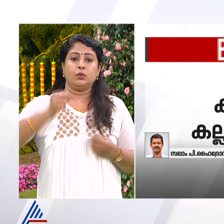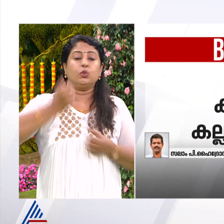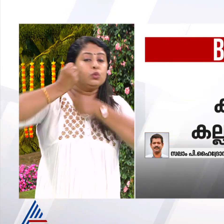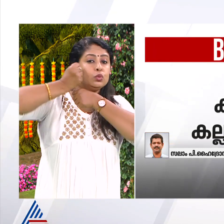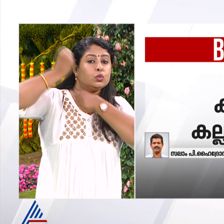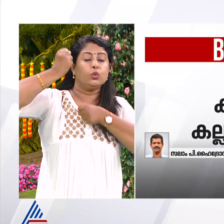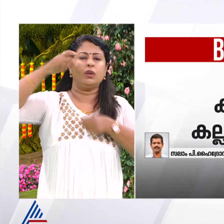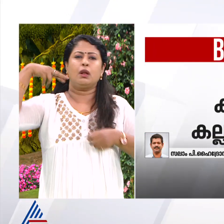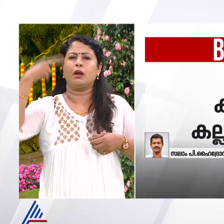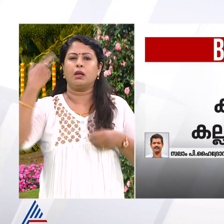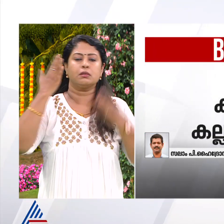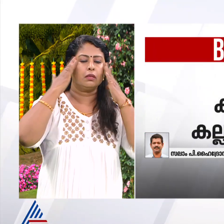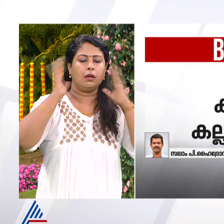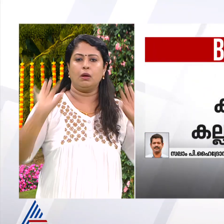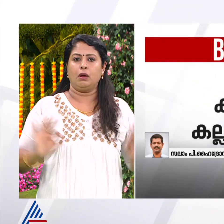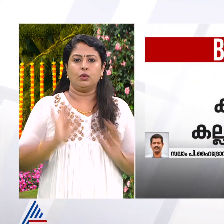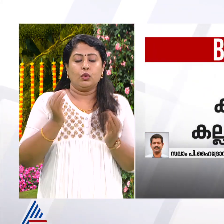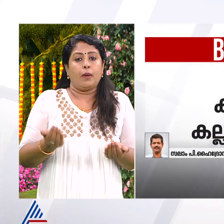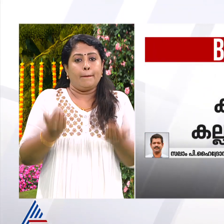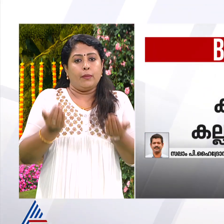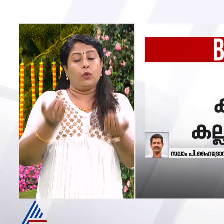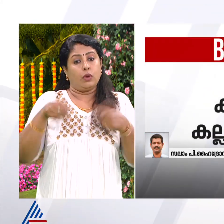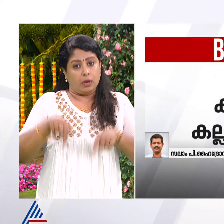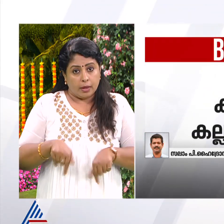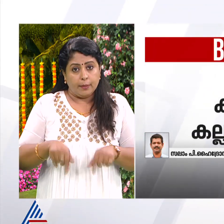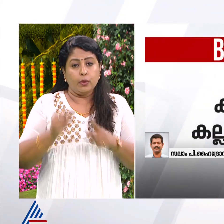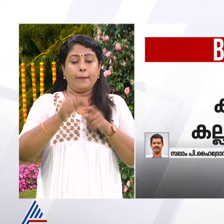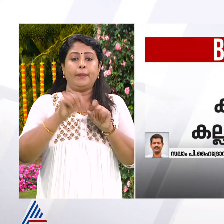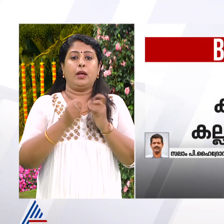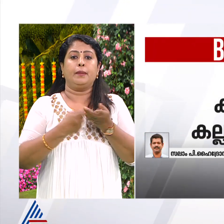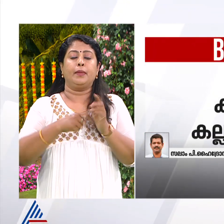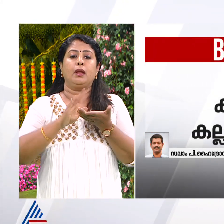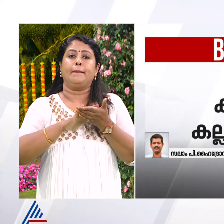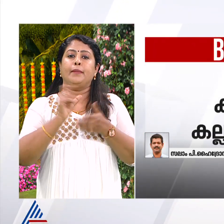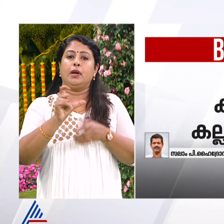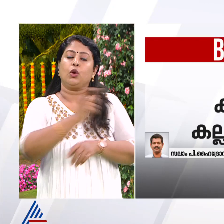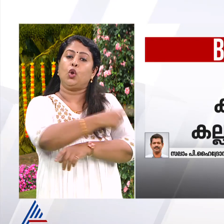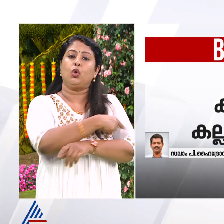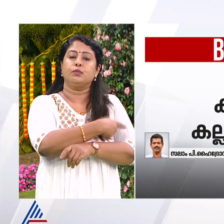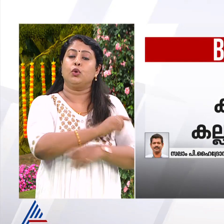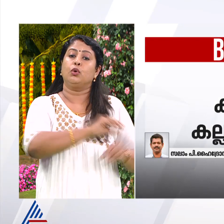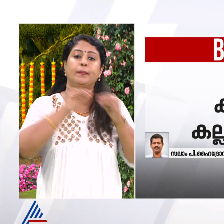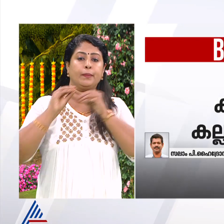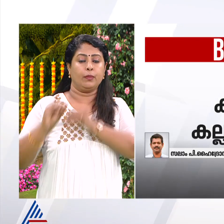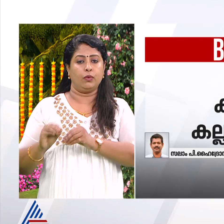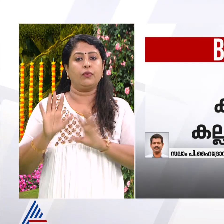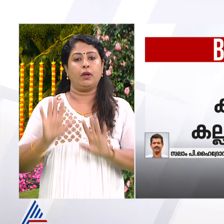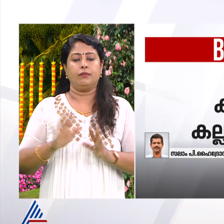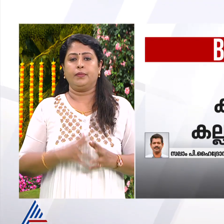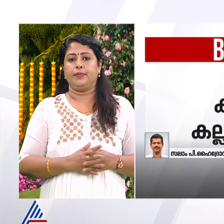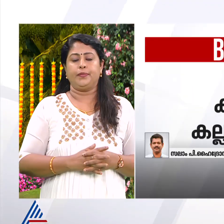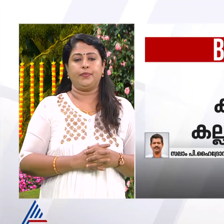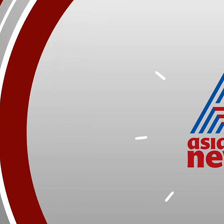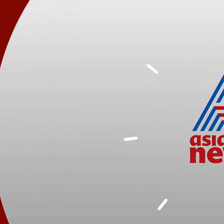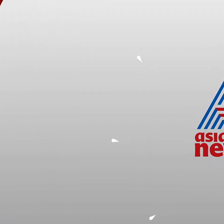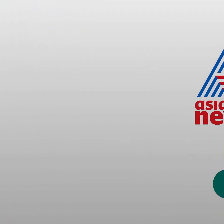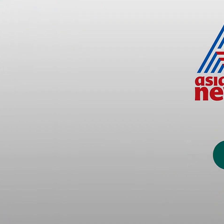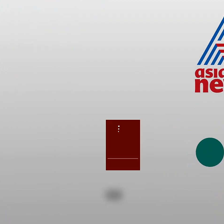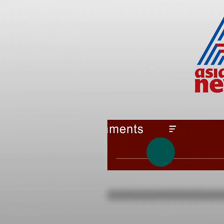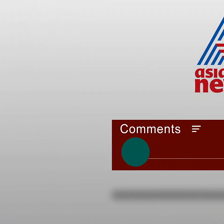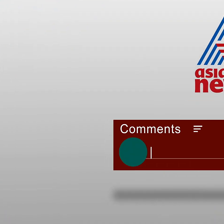എന്ന് അറിവായിട്ടില്ല. മൃതദേഹം ഇപ്പോൾ പാരിപ്പള്ളി മെഡിക്കൽ കോളേജ് ആശുപത്രിയിലേക്ക് മാറ്റിയിരിക്കുകയാണ്. അമ്പിളി, ശരി, സലാം.